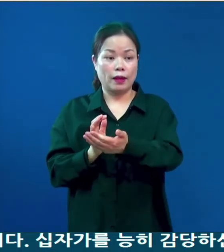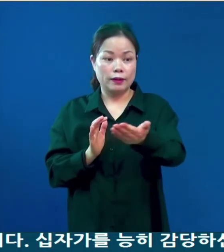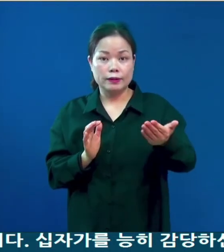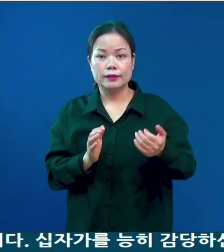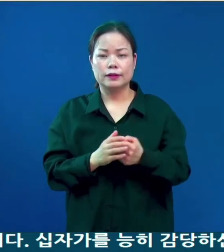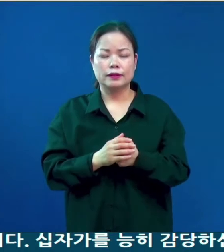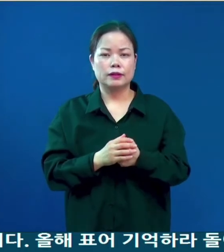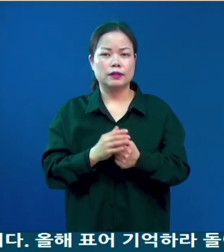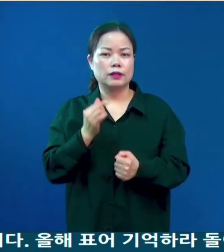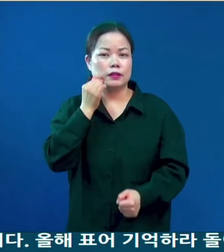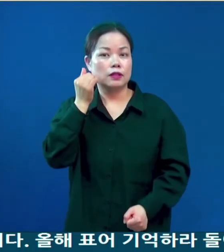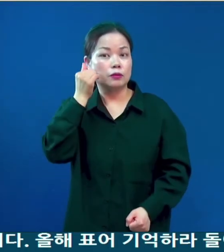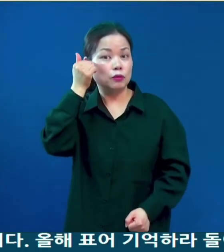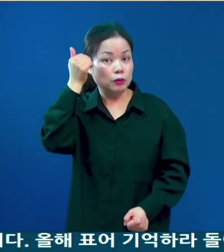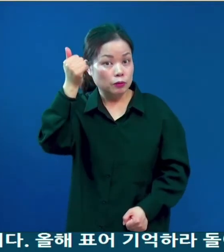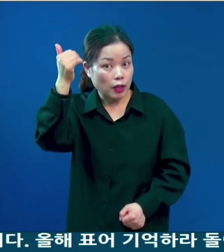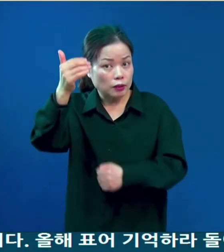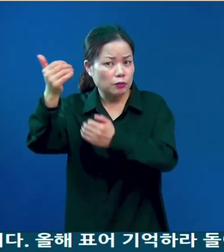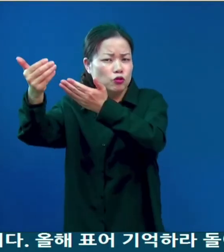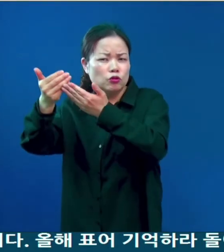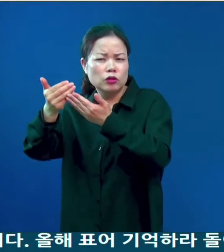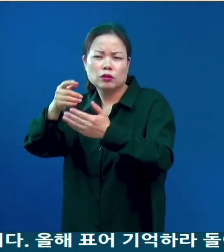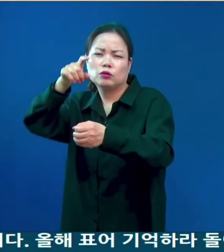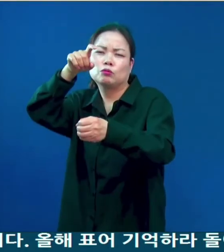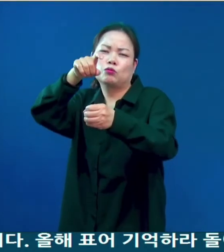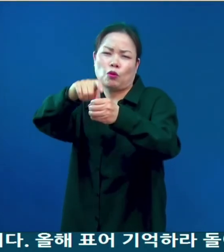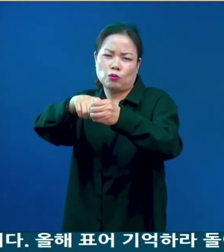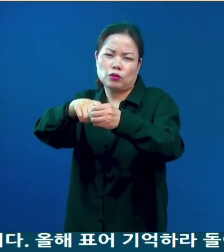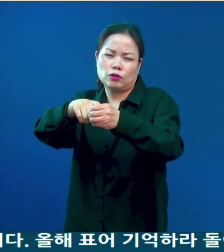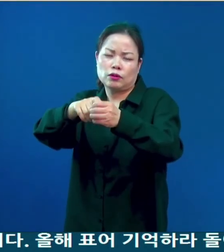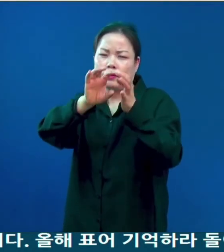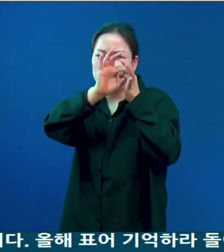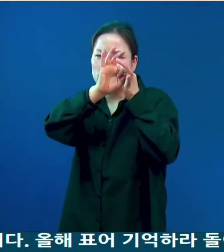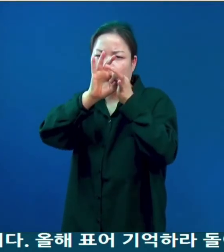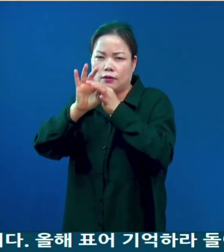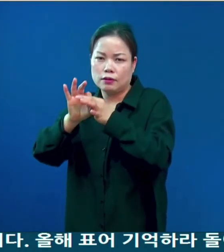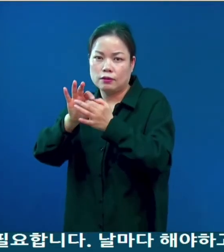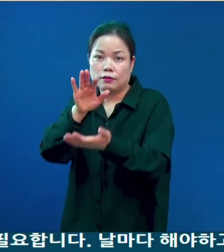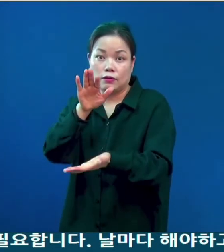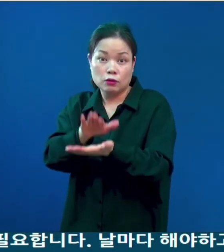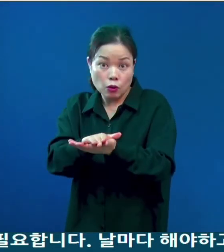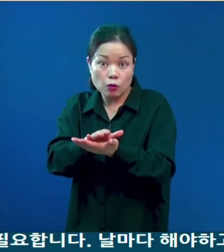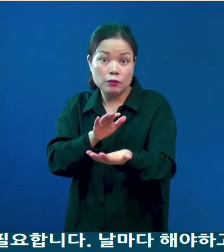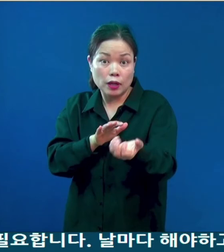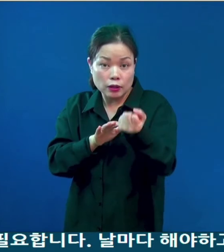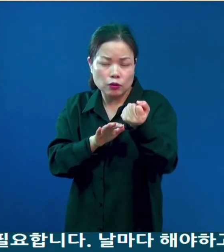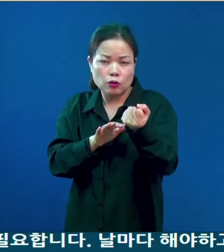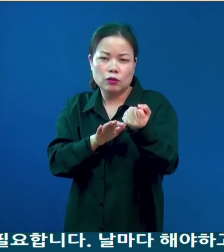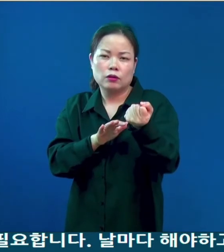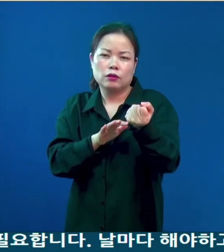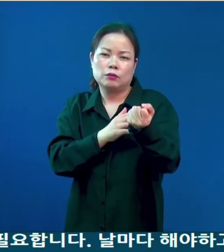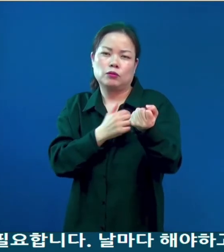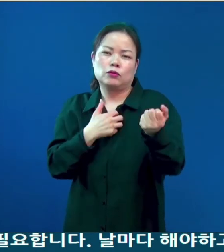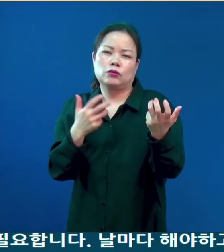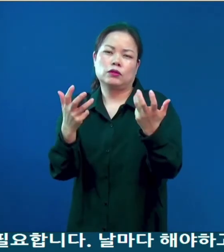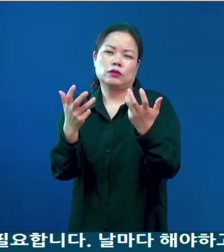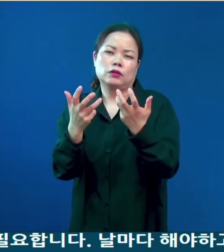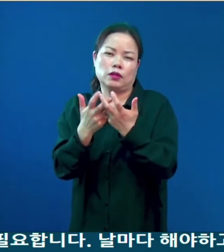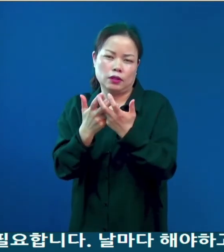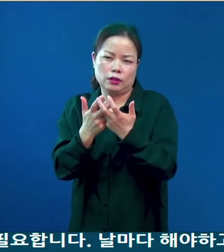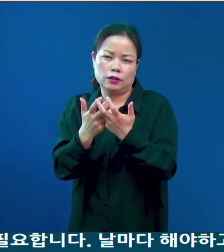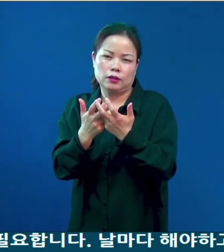우리 한규사 목사님을 통해서 하나님이 우리에게 주신 이 목표도 이런 지속성과 열렬함을 가지고 품으시는 은혜가 있기를